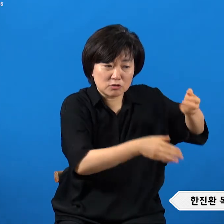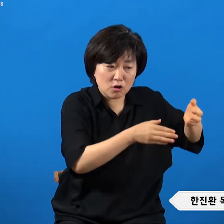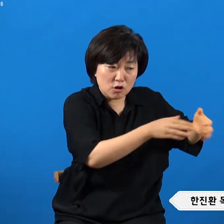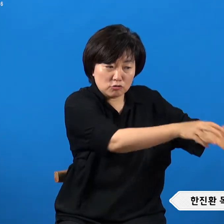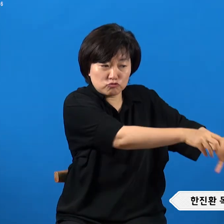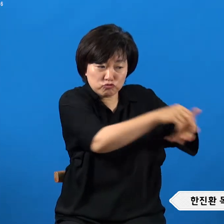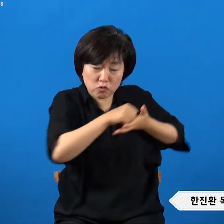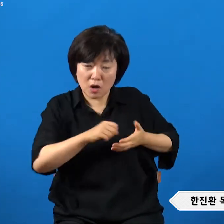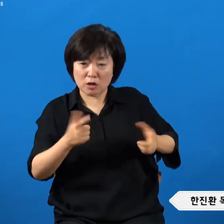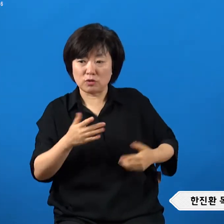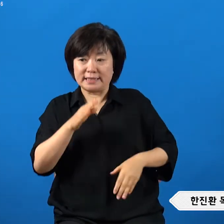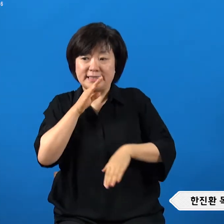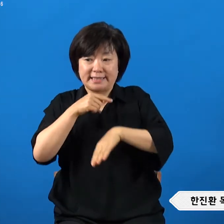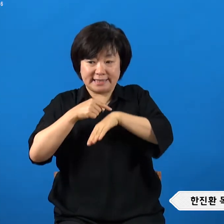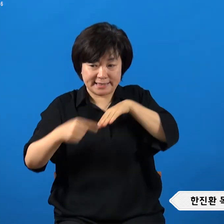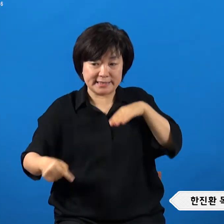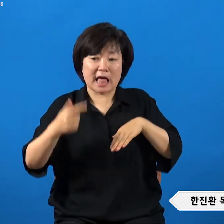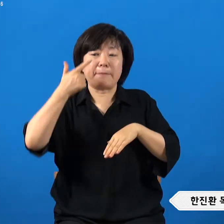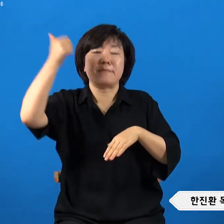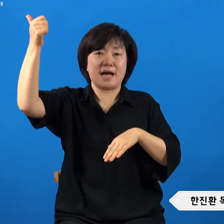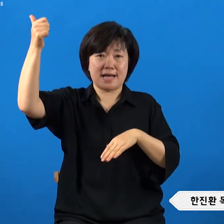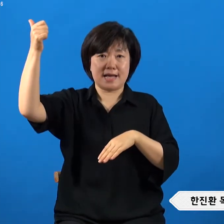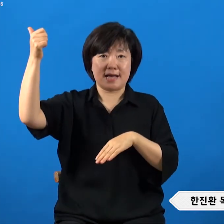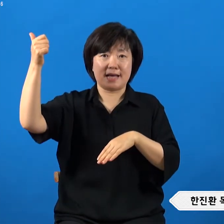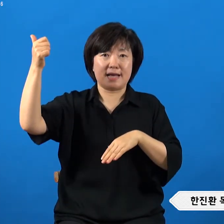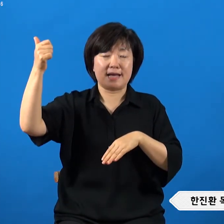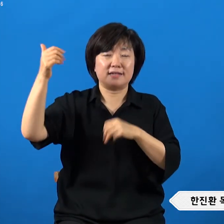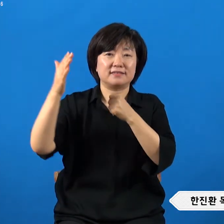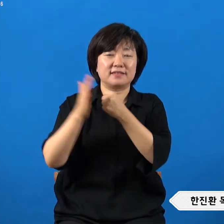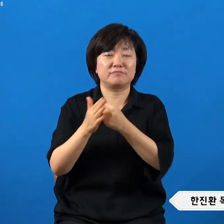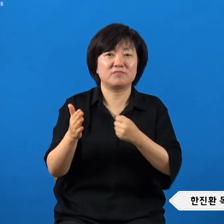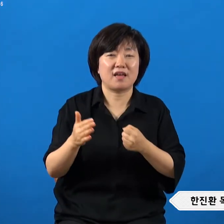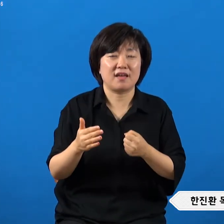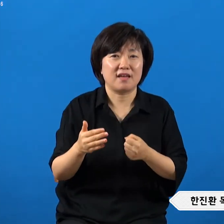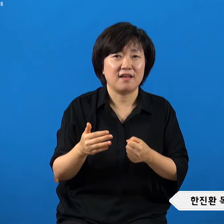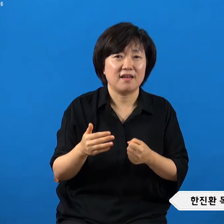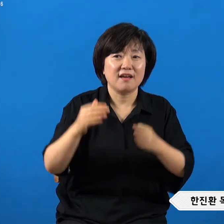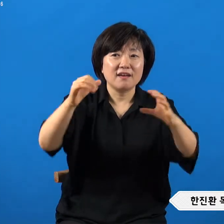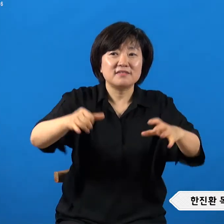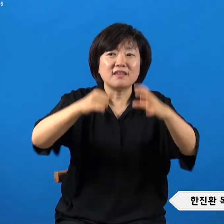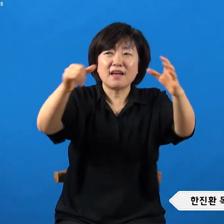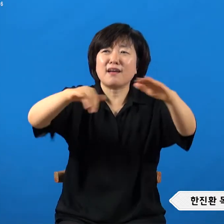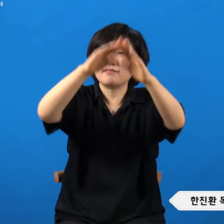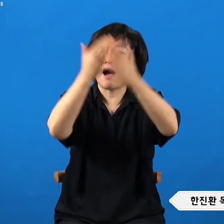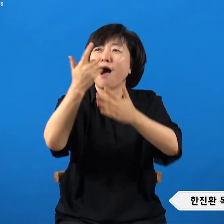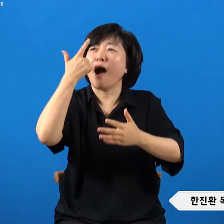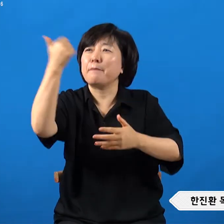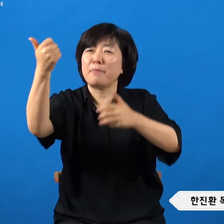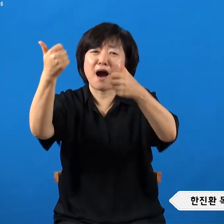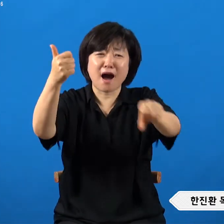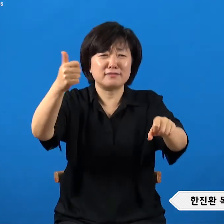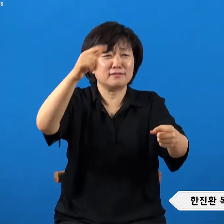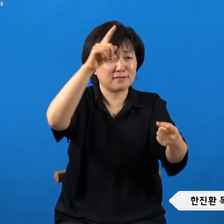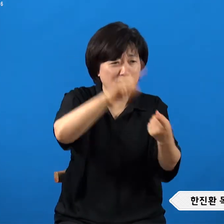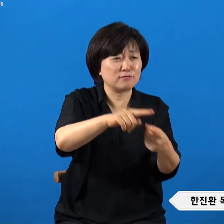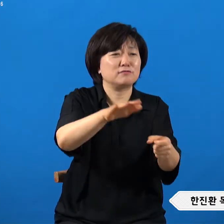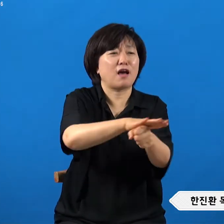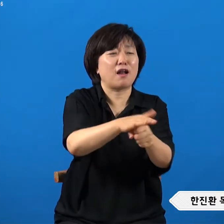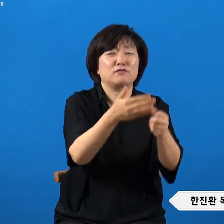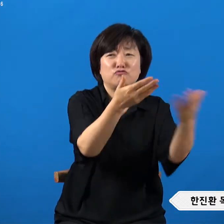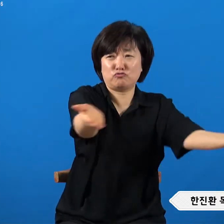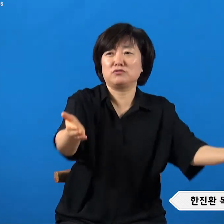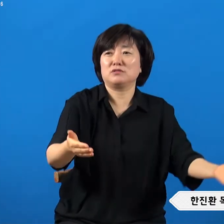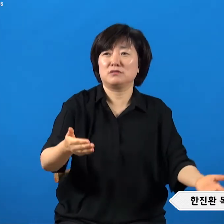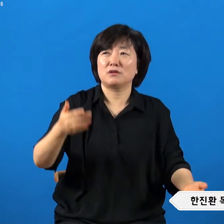내가 친아들인데 저분은 나의 친아빠인데, 세상의 모든 아빠들은 자기 자식을 다 사랑하니까 저